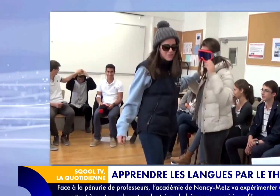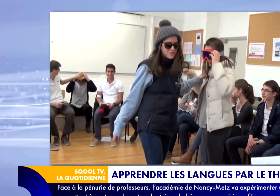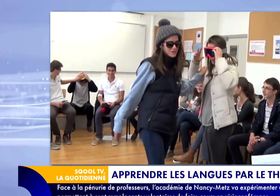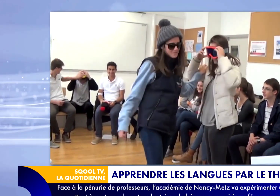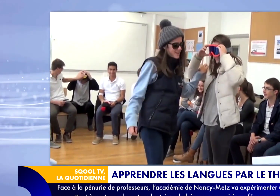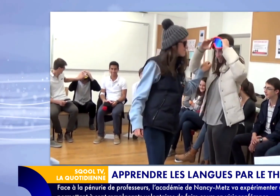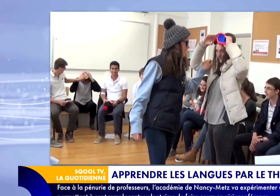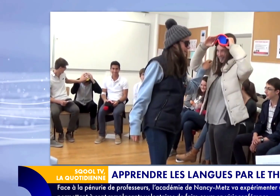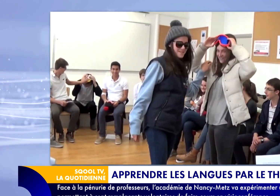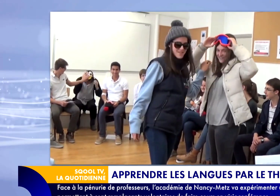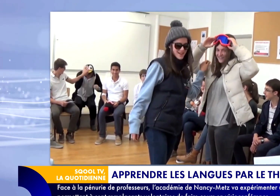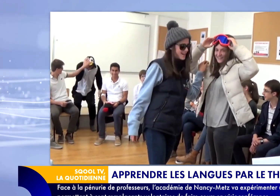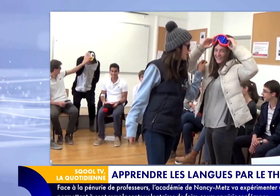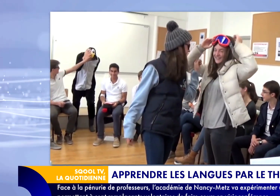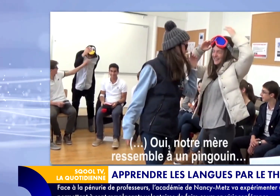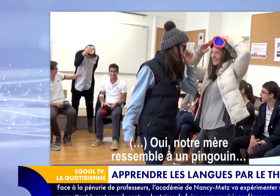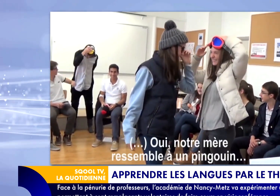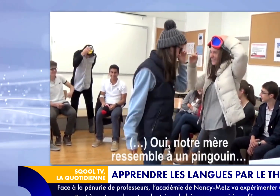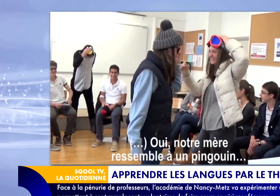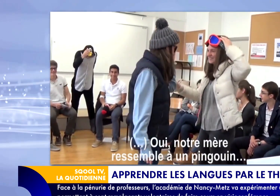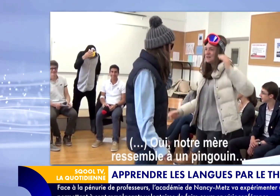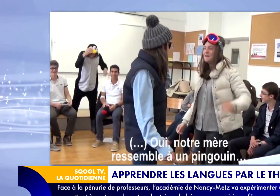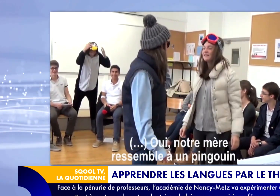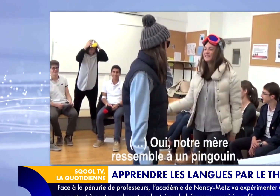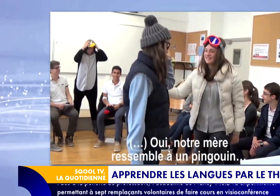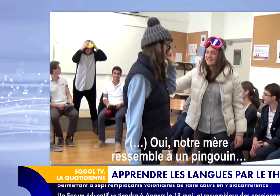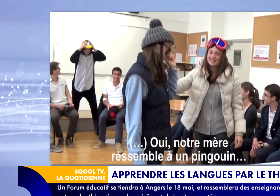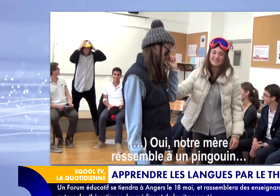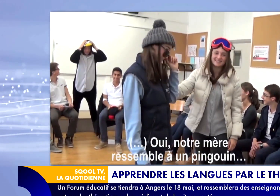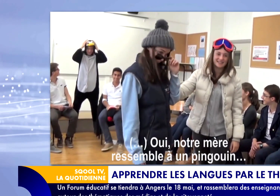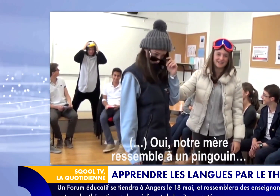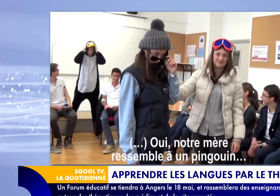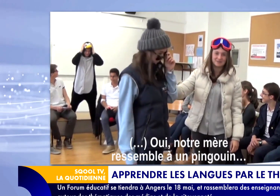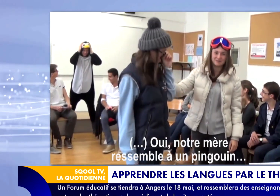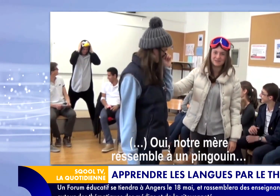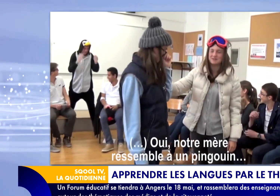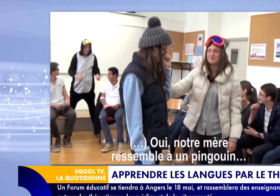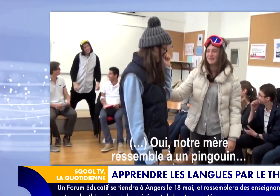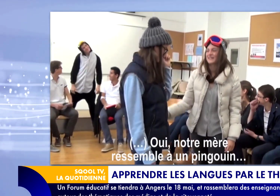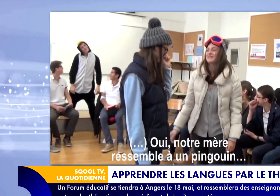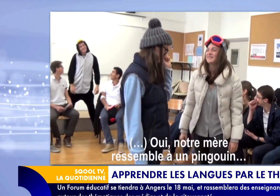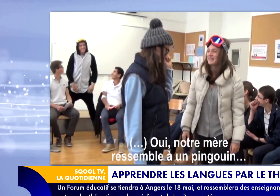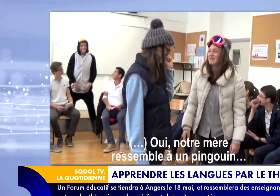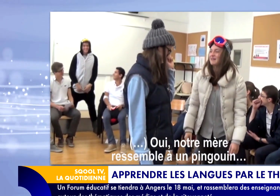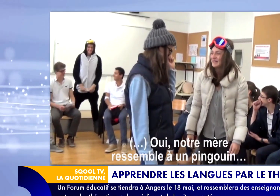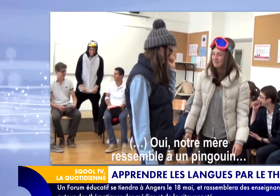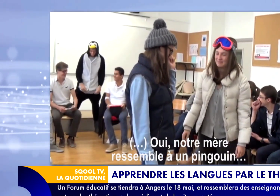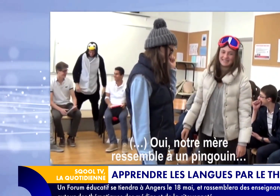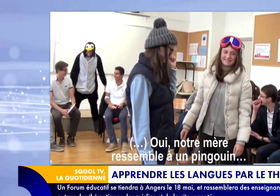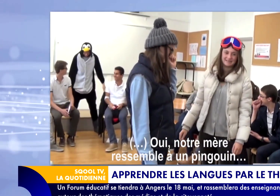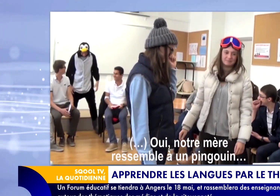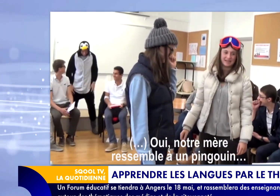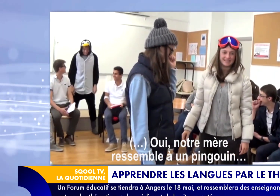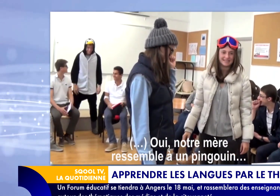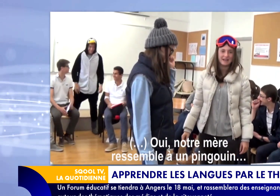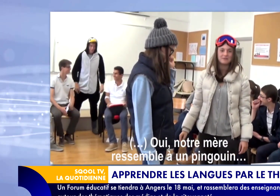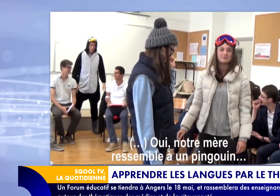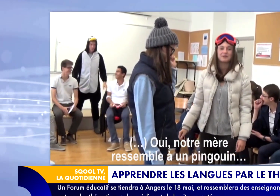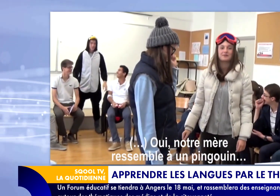Yo fui con mi hermana Rimera a esquiar. Sí, y nos reímos mucho, porque nuestra madre parecía un